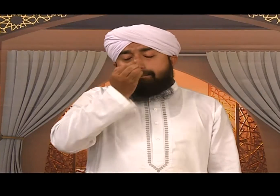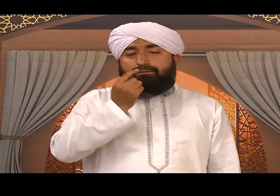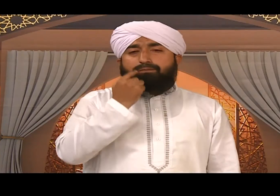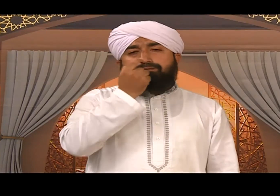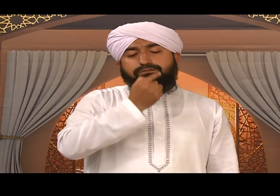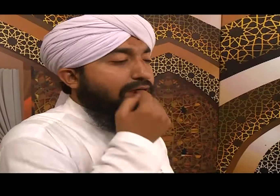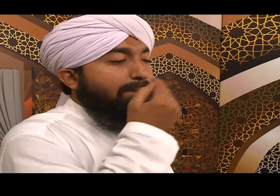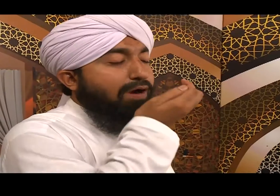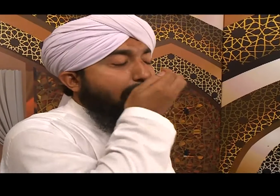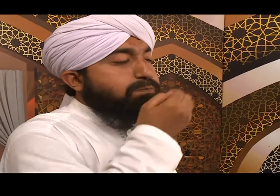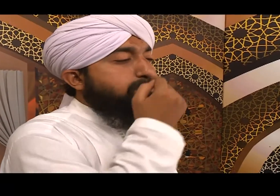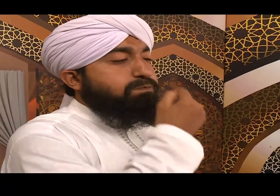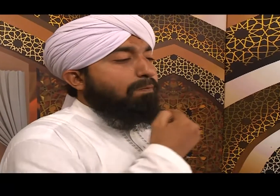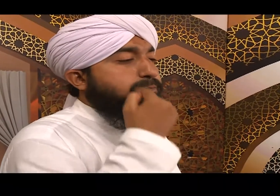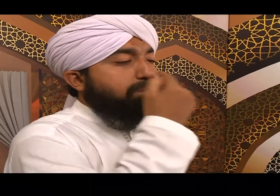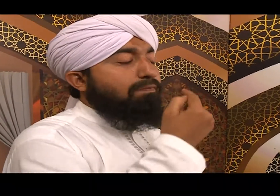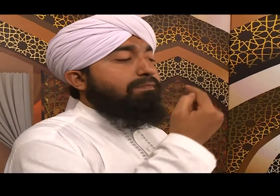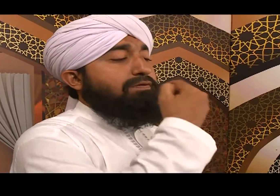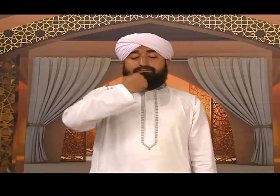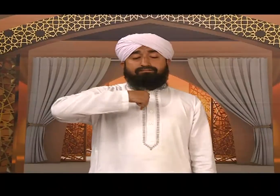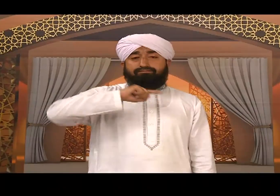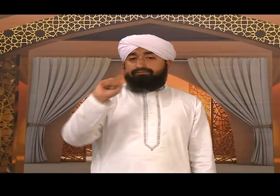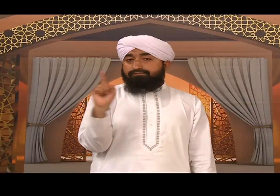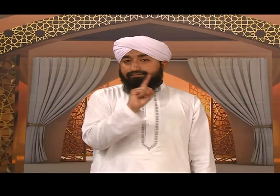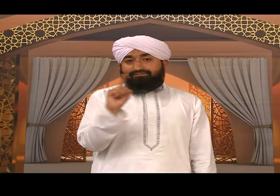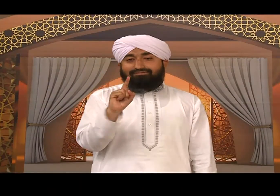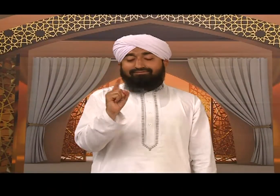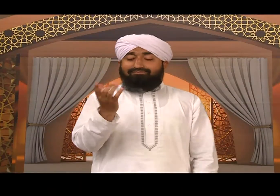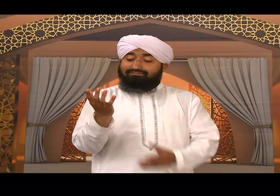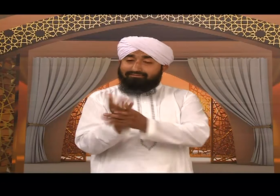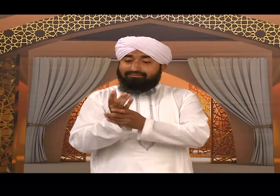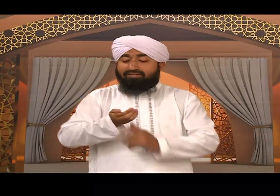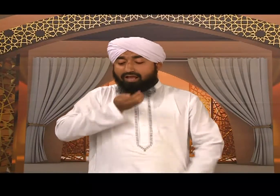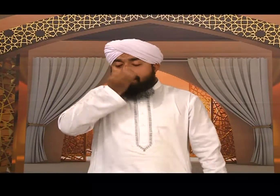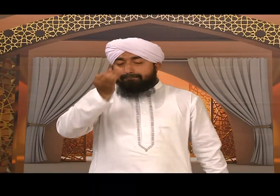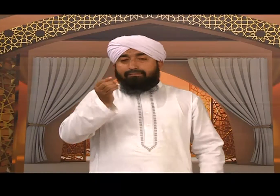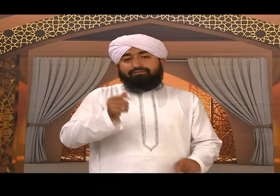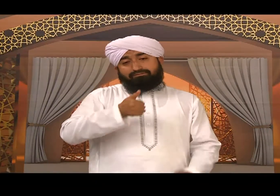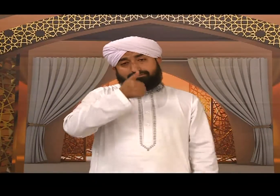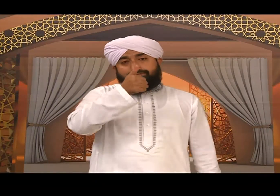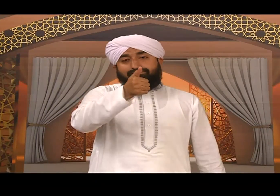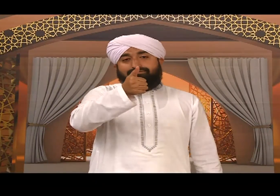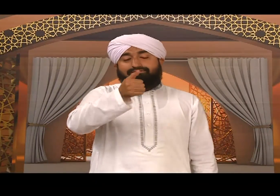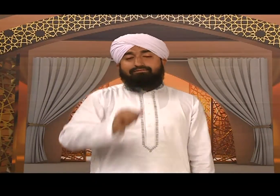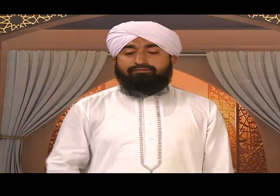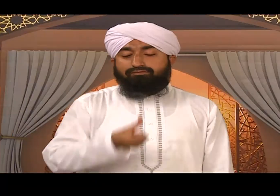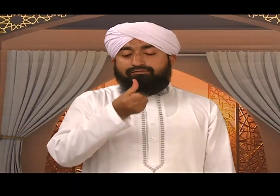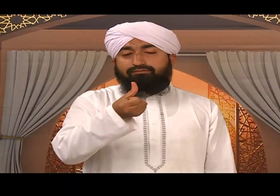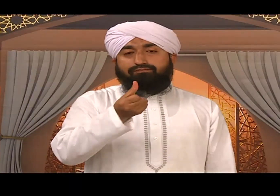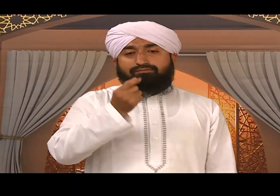لیں تاکہ منہ میں اسے گھمائیں اور حلق سے نیچے نہ اترے۔ سیدھے ہاتھ سے کلی کرنا مستحب ہے۔ نمبر 6، ناک